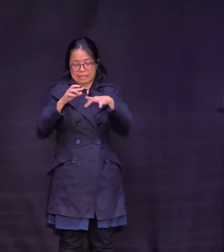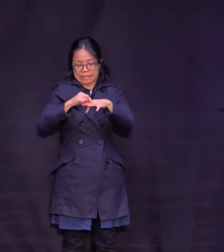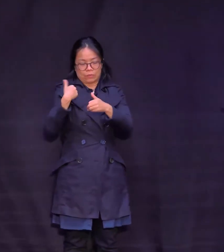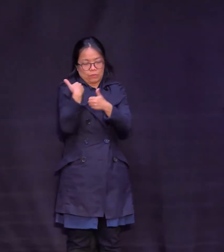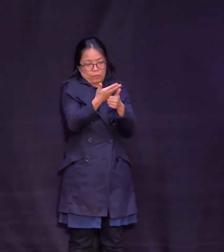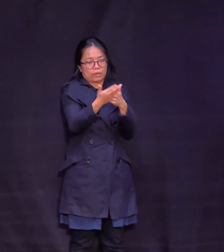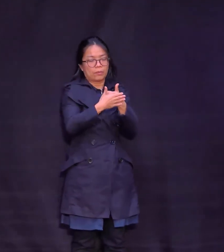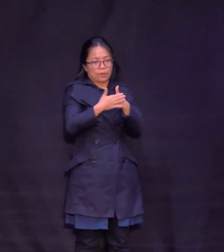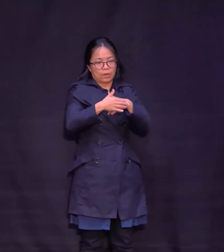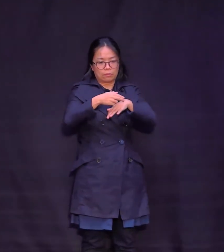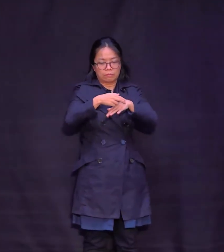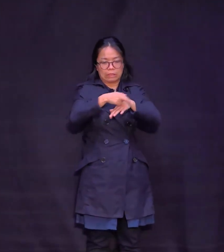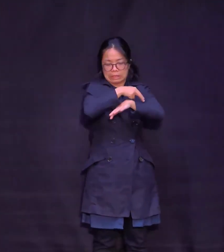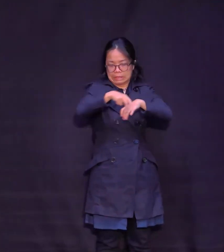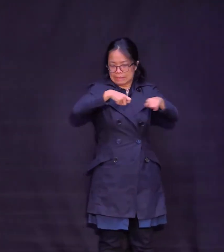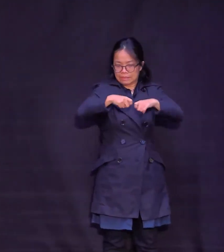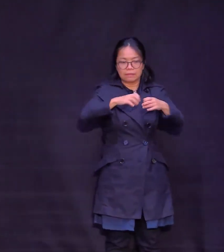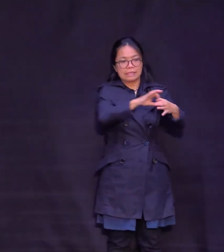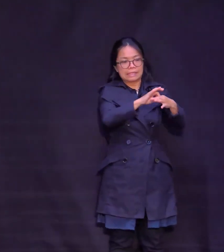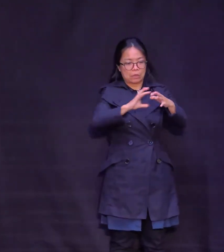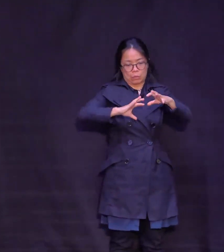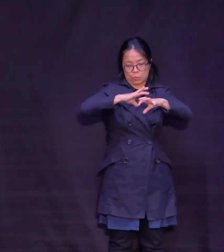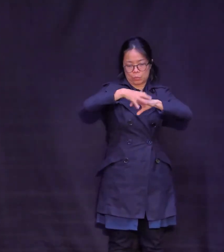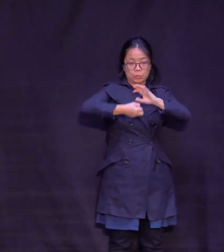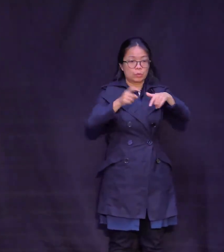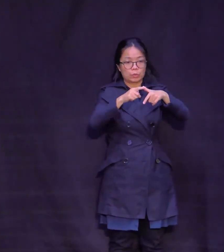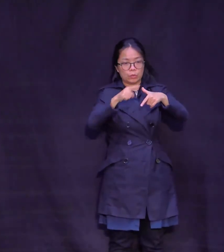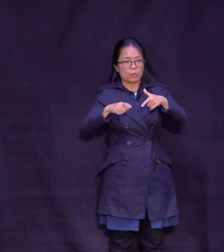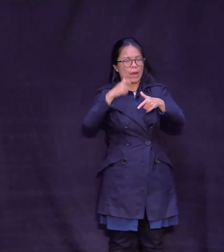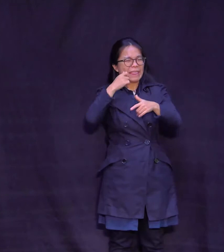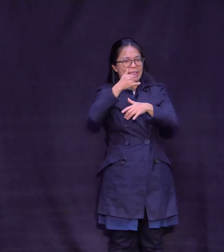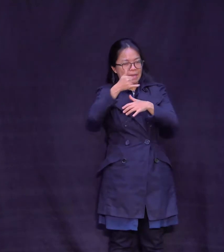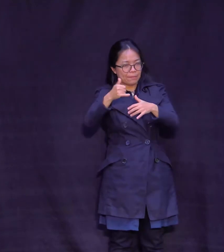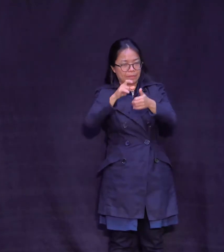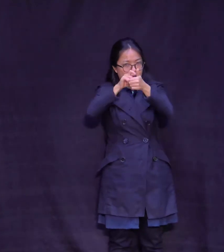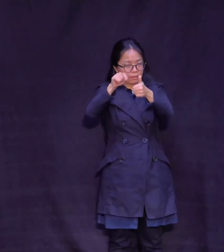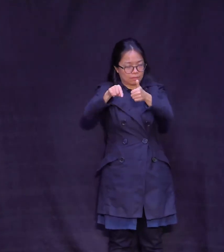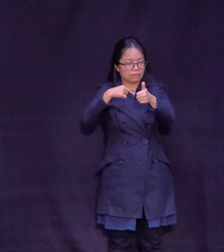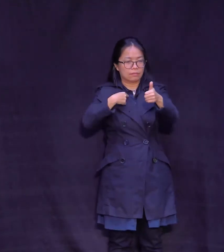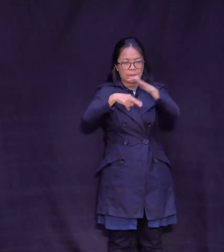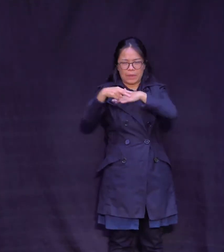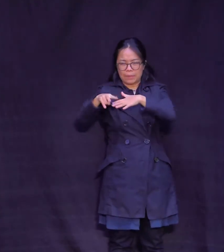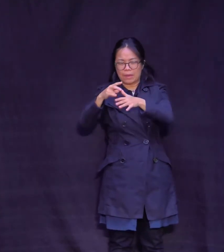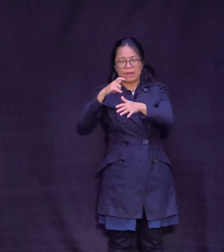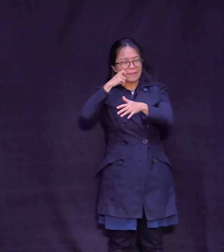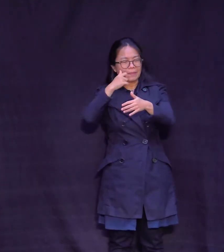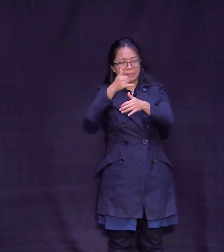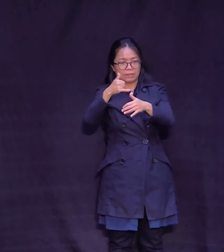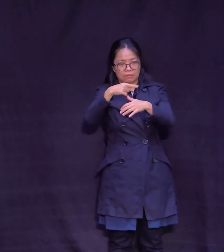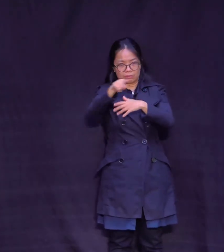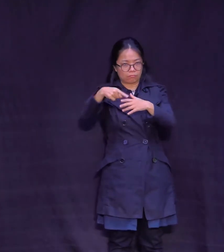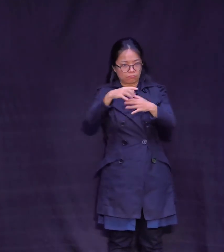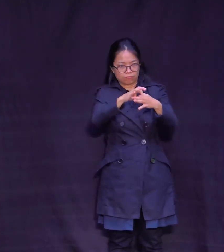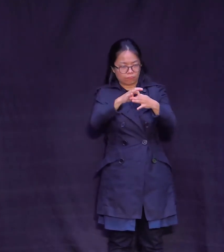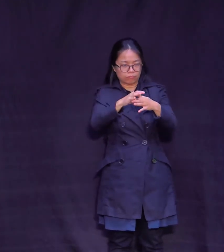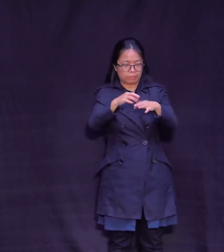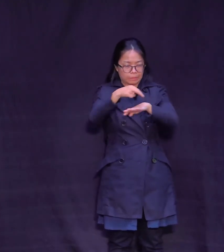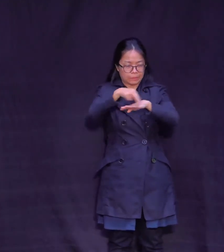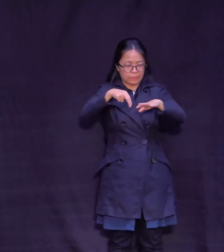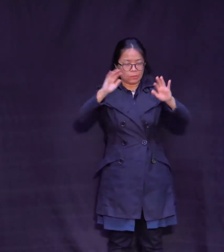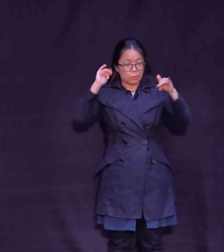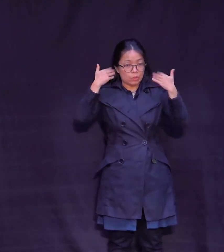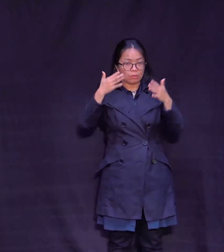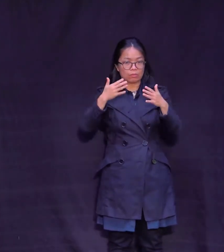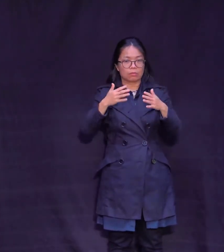制作了相关于全球化的难民议题。 整个作品在这个舞